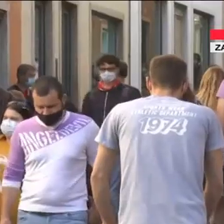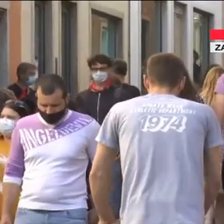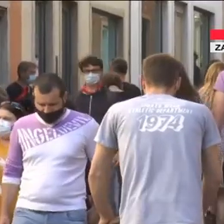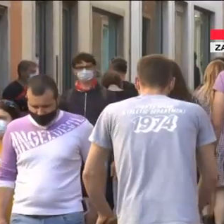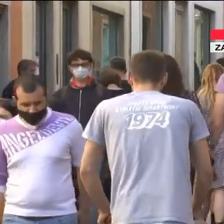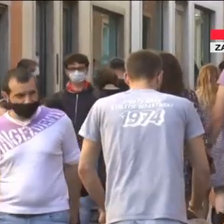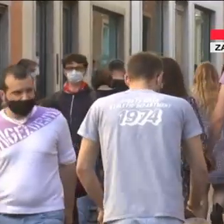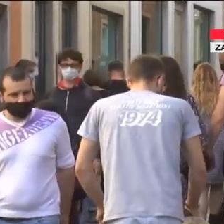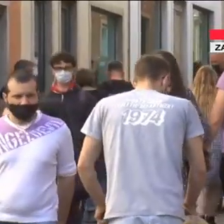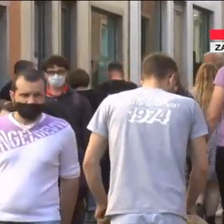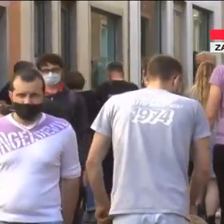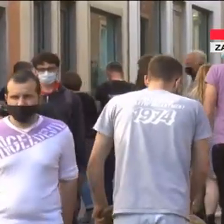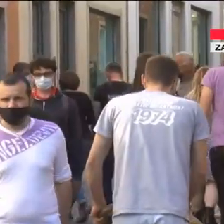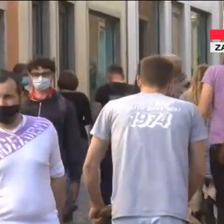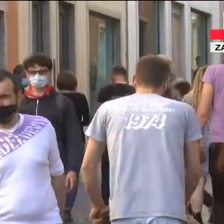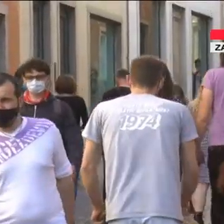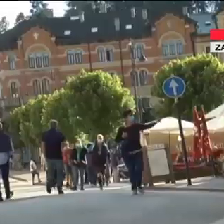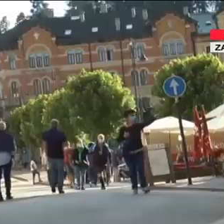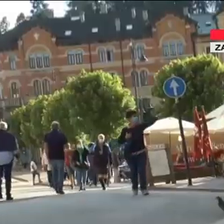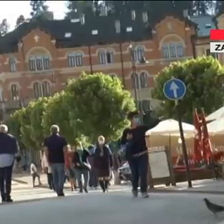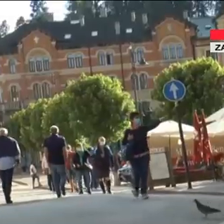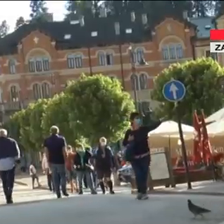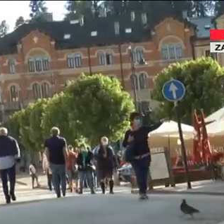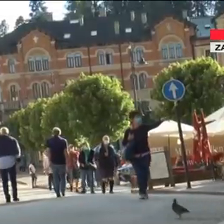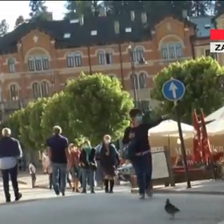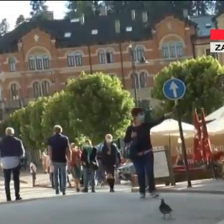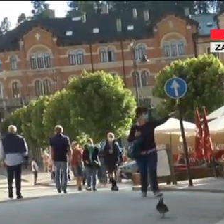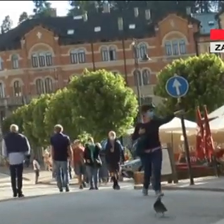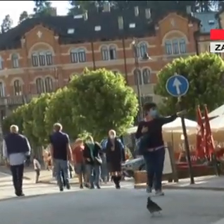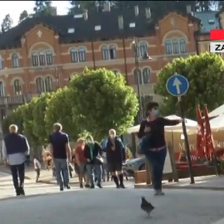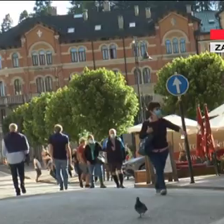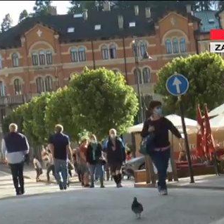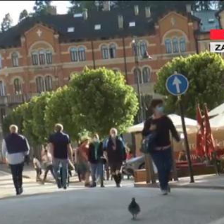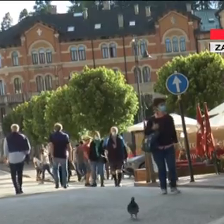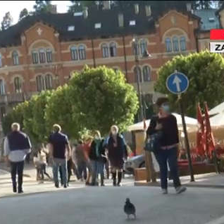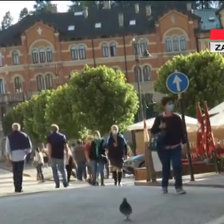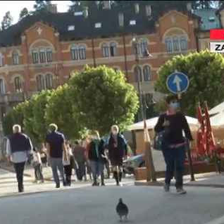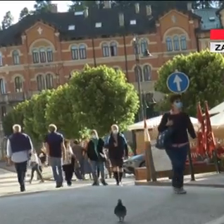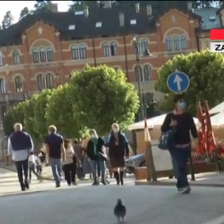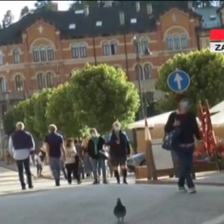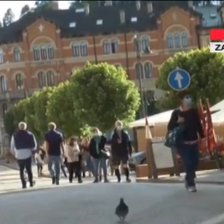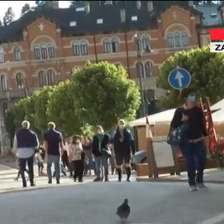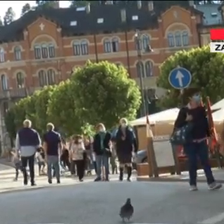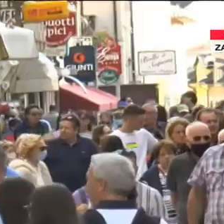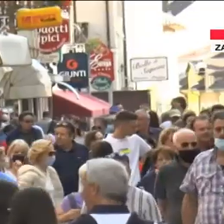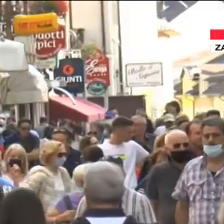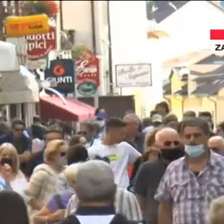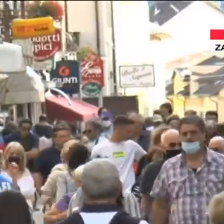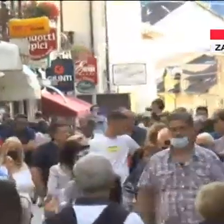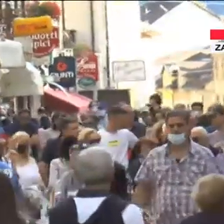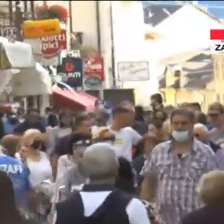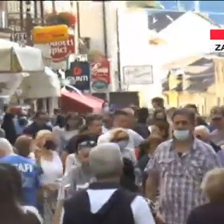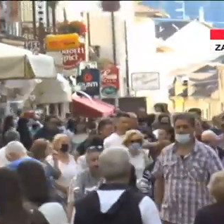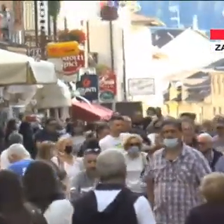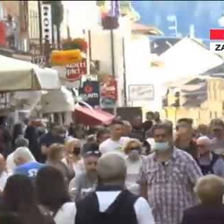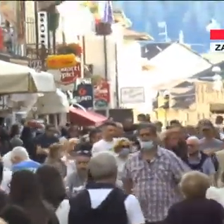una passeggiata nelle piazze. Nell'altopiano invece il turismo ha cercato maggiormente sentieri e percorsi fra boschi e prati, come era già accaduto in altre